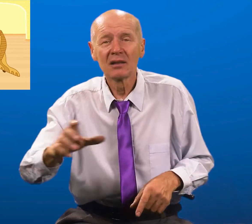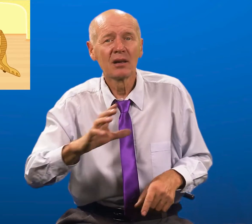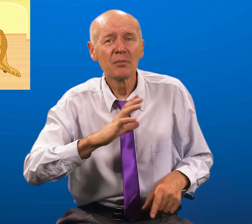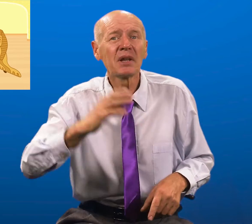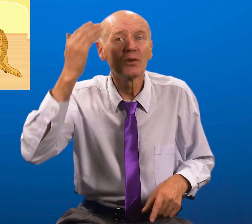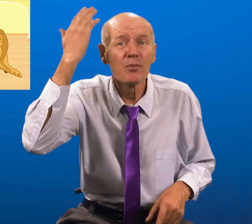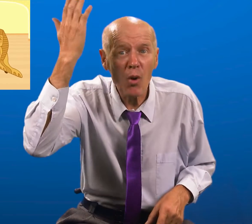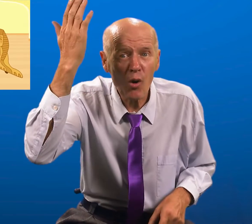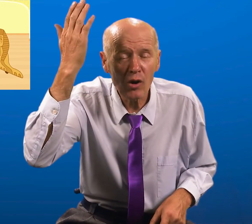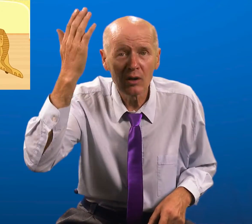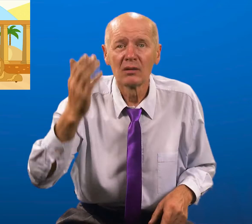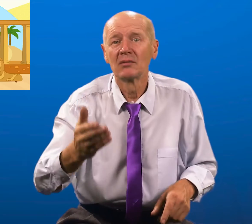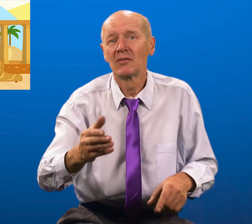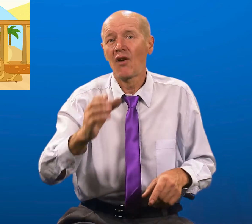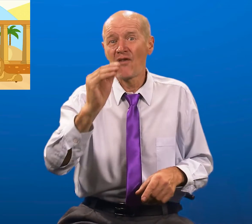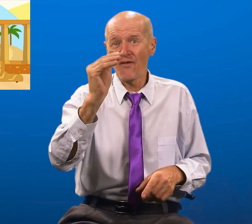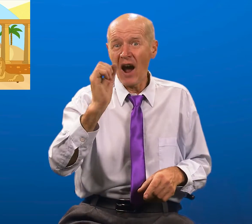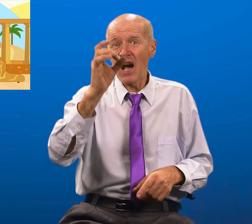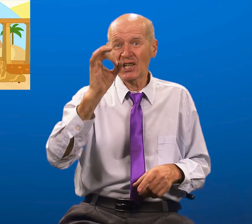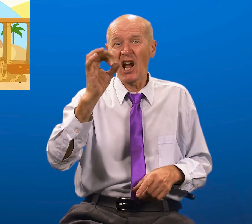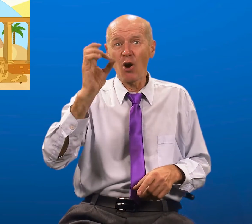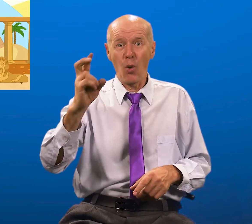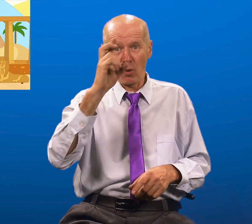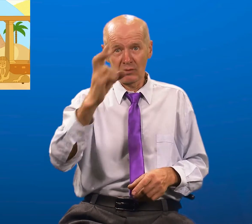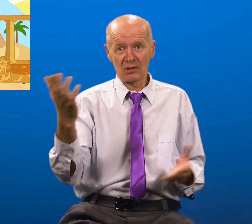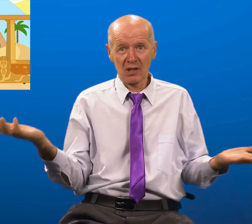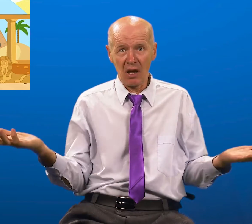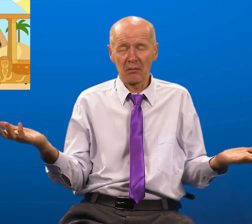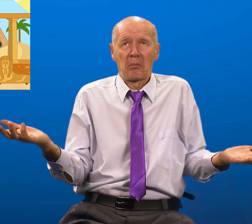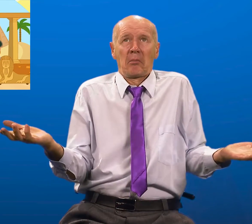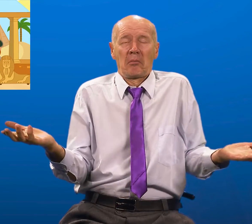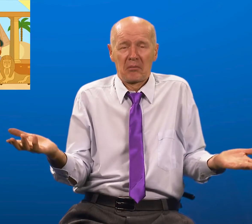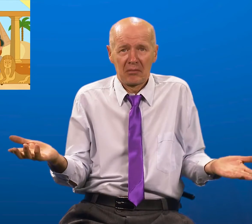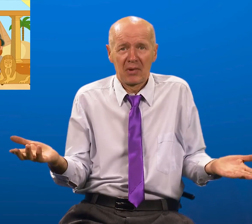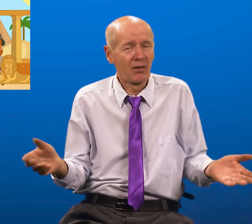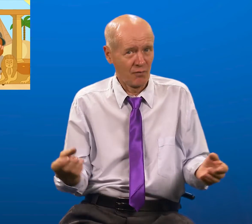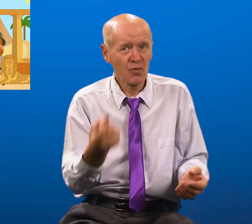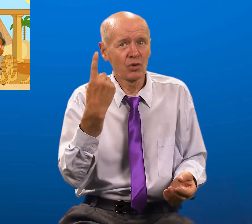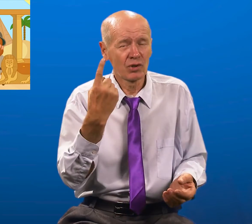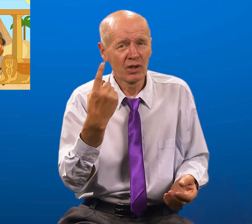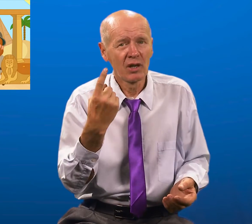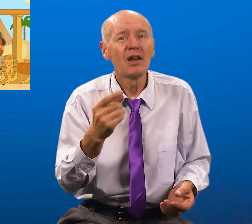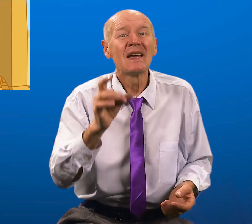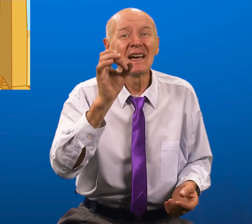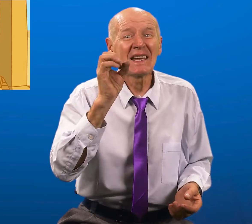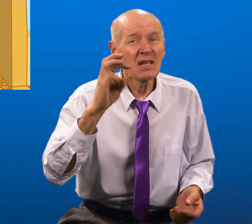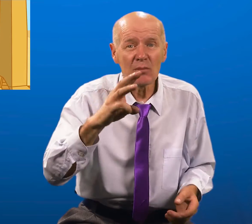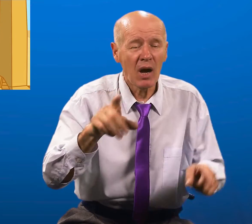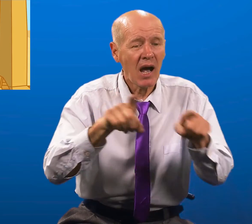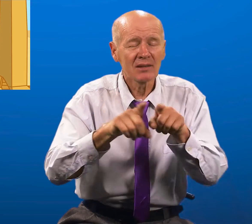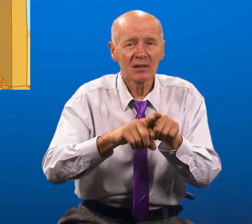случаи, например, в Древнем Риме. Некоторые императоры причислялись к богам, но впервые с подобным явлением